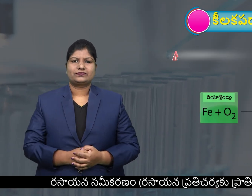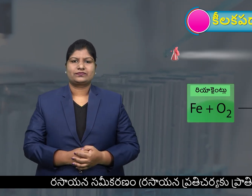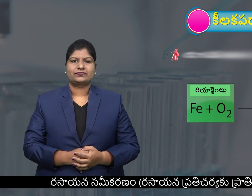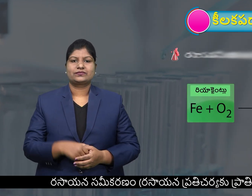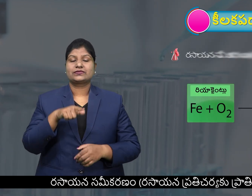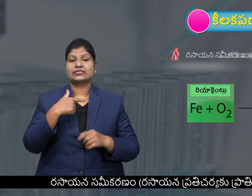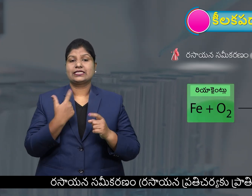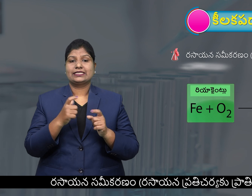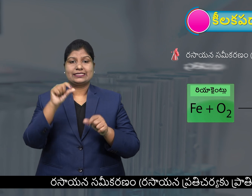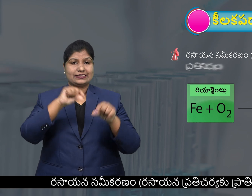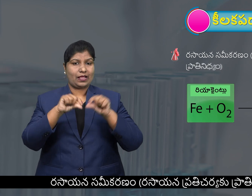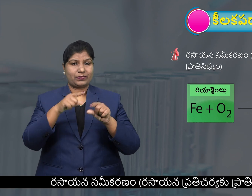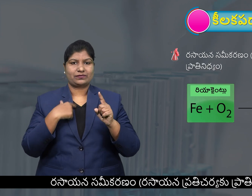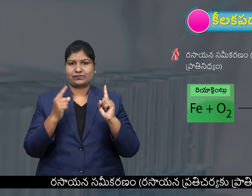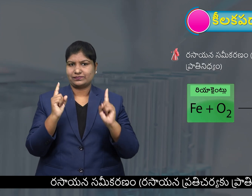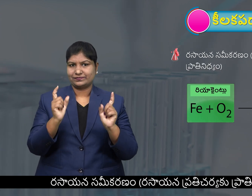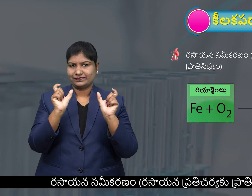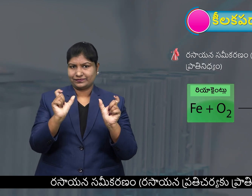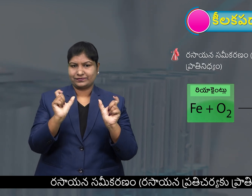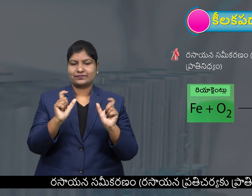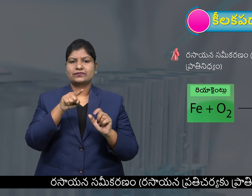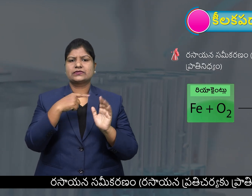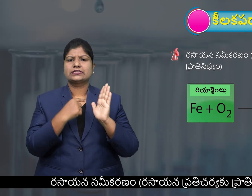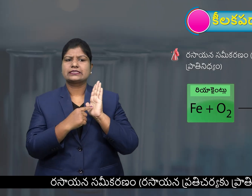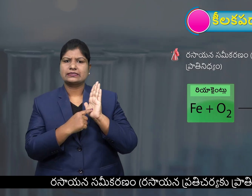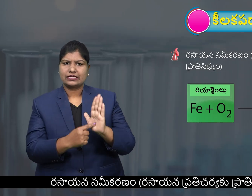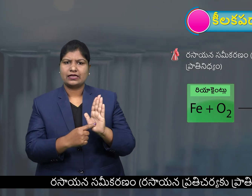రసాయన సమీకరణం, రసాయన ప్రతిచర్యకు ప్రాతినిధ్యం.